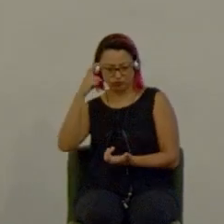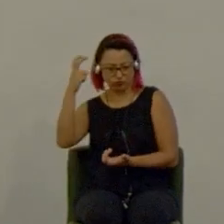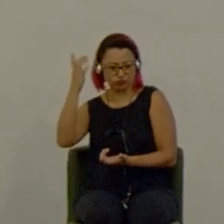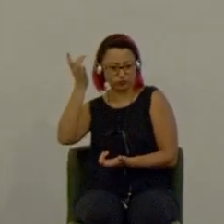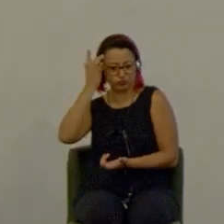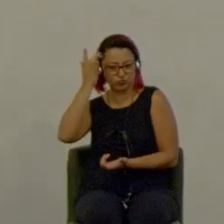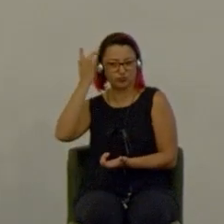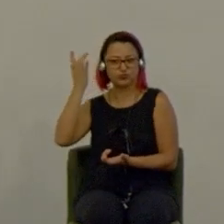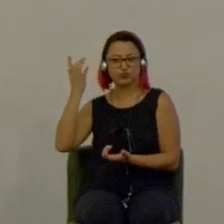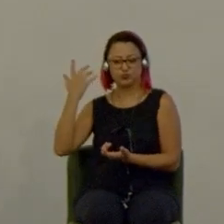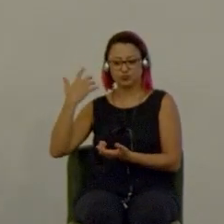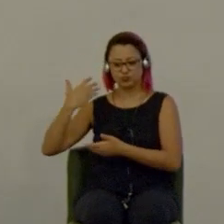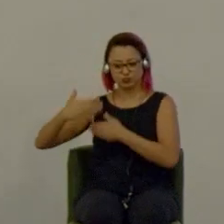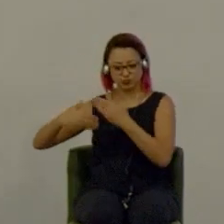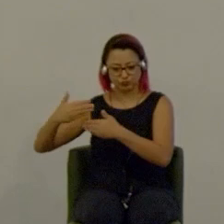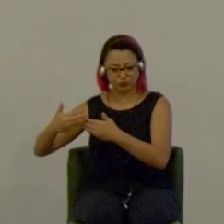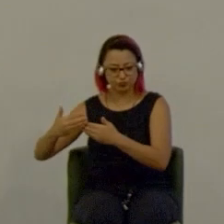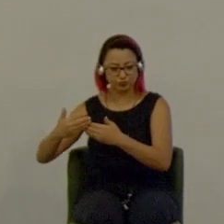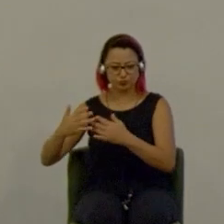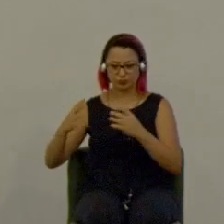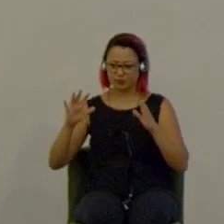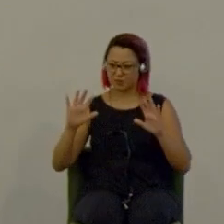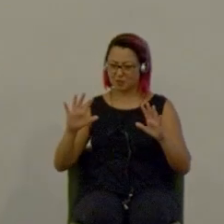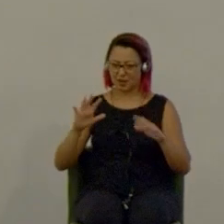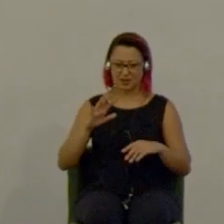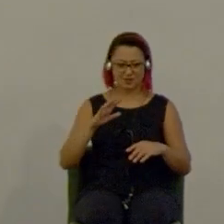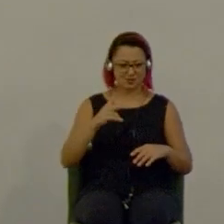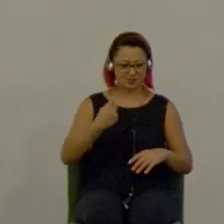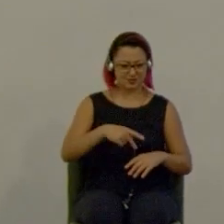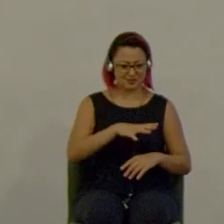qu'on peut décrire cette lutte encore un peu plus?